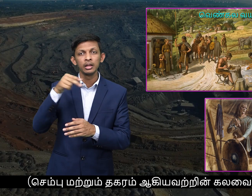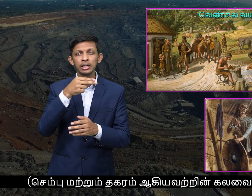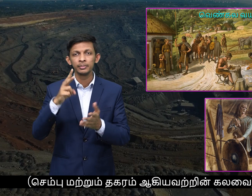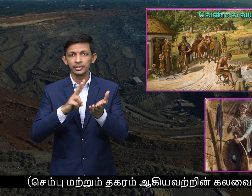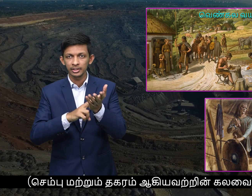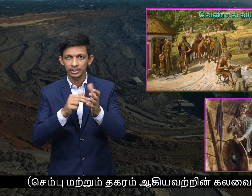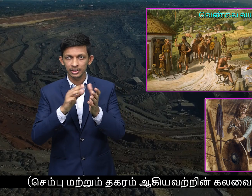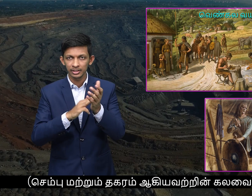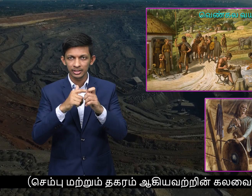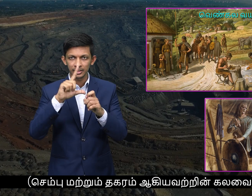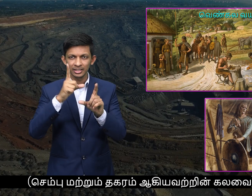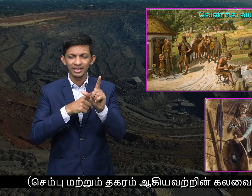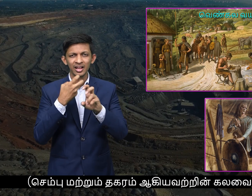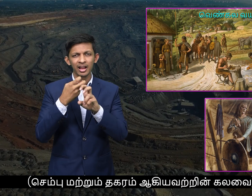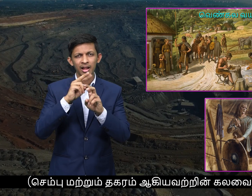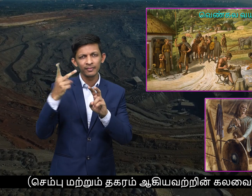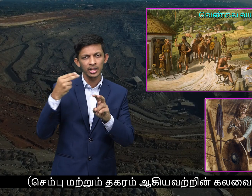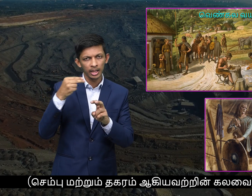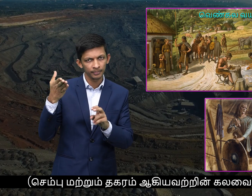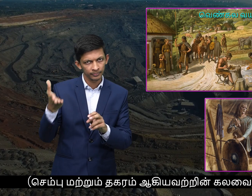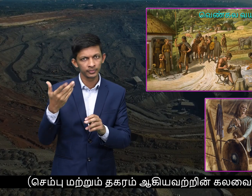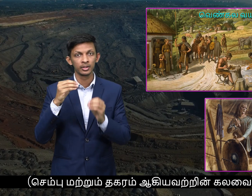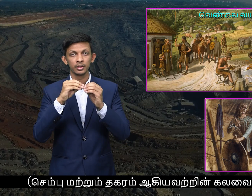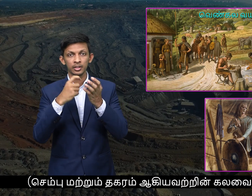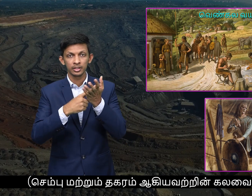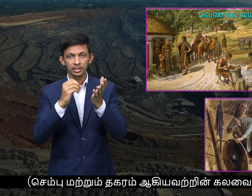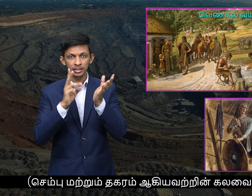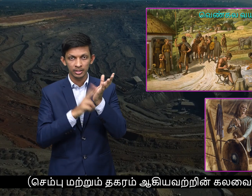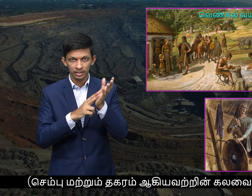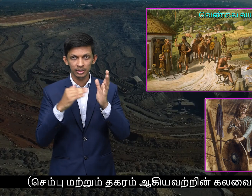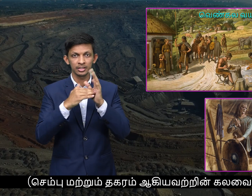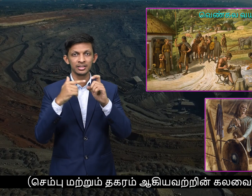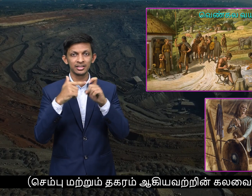செம்பு மற்றும் தகரம் ஆகியவற்றின் கலவை மற்றும் இரும்பு.